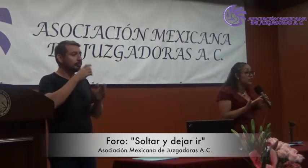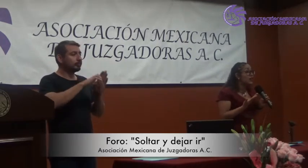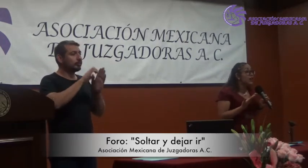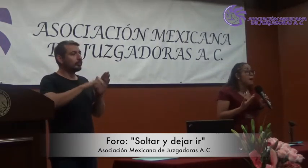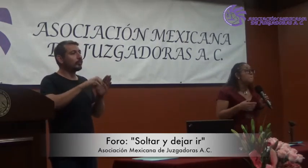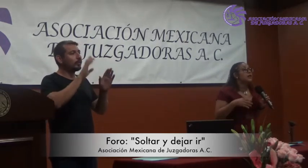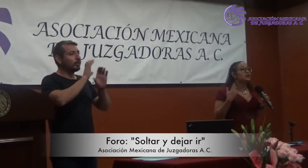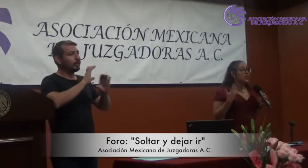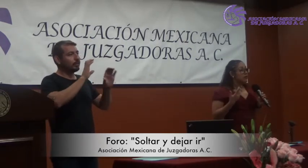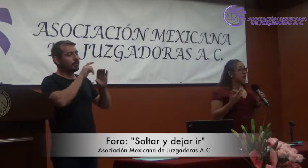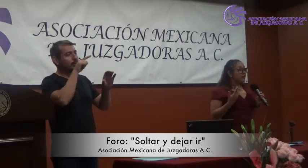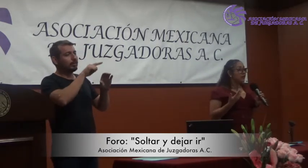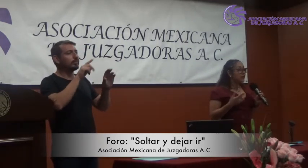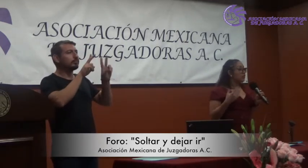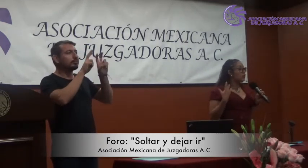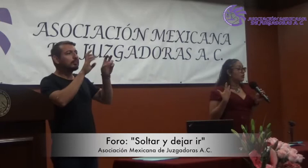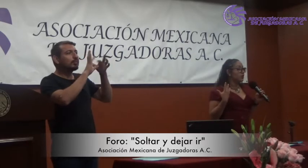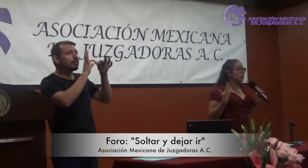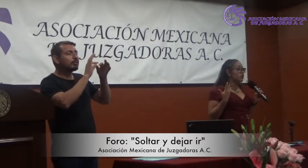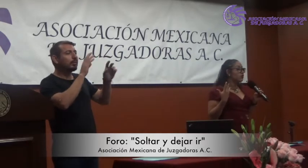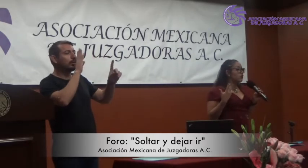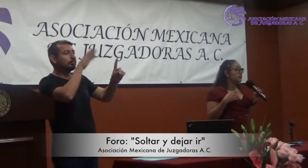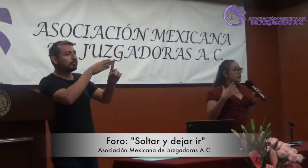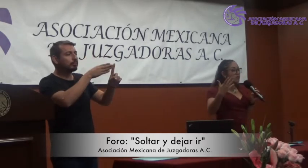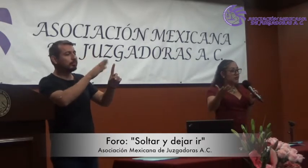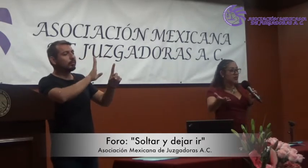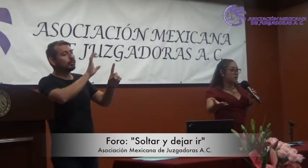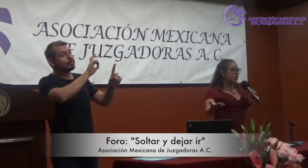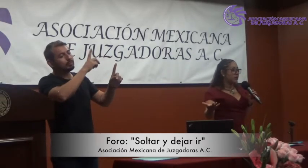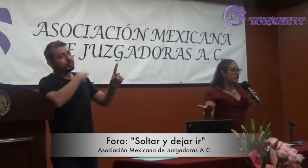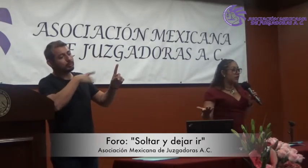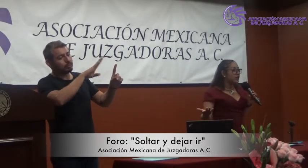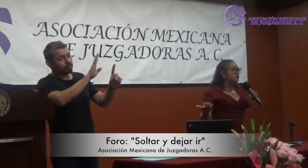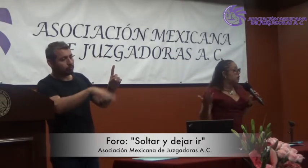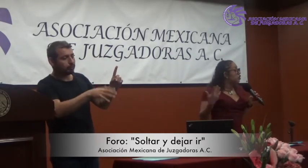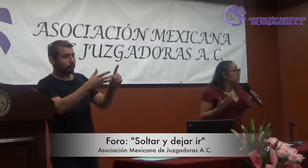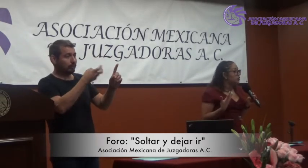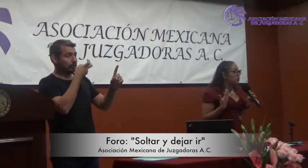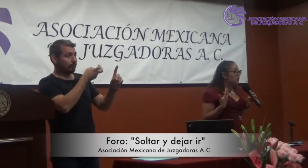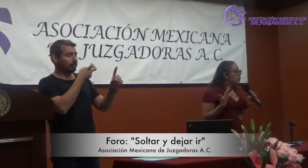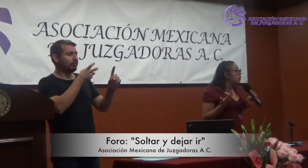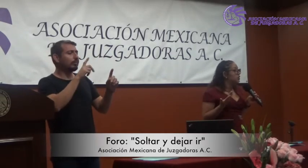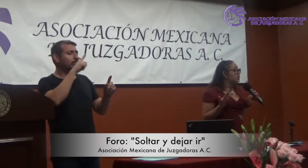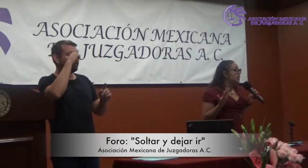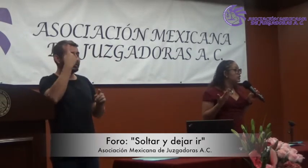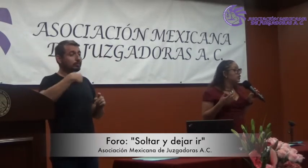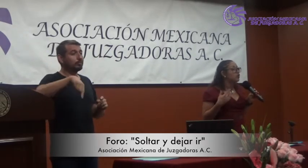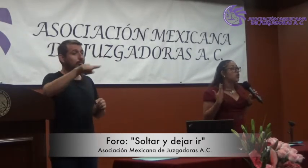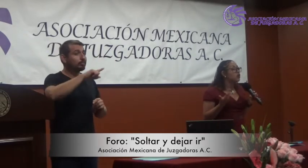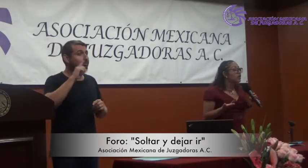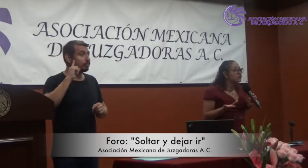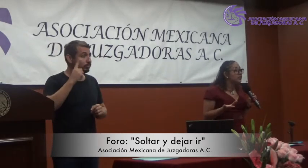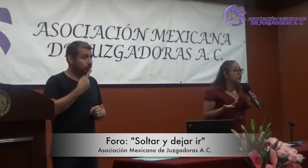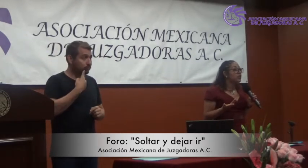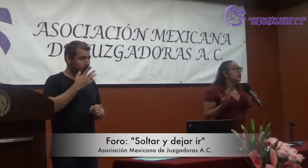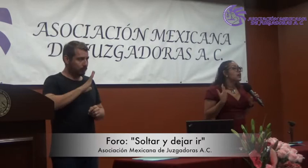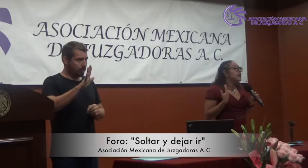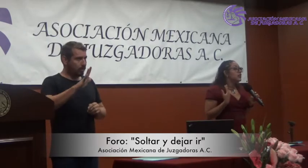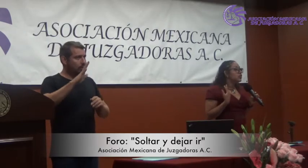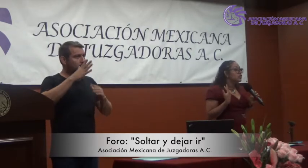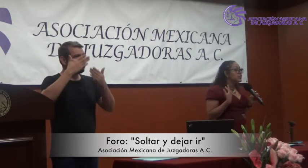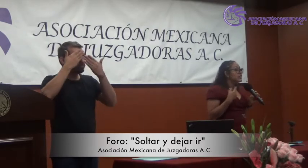todo eso. Pero son habilidades que no fácilmente pueden tener las personas sordas, son cosas a las que no tienen un